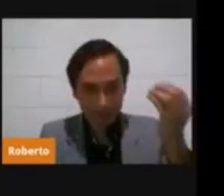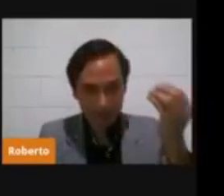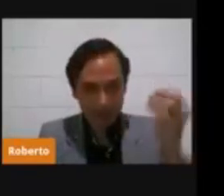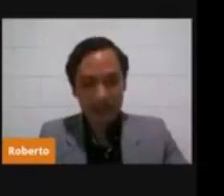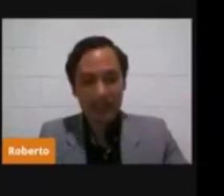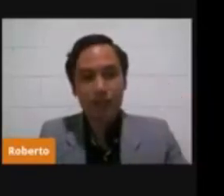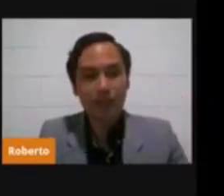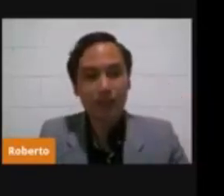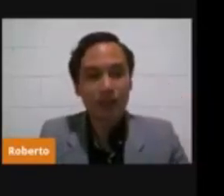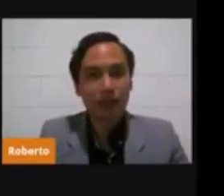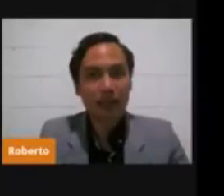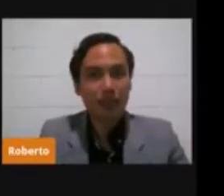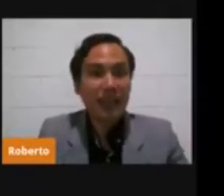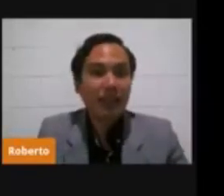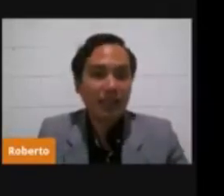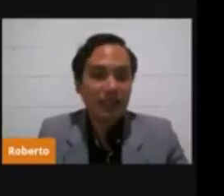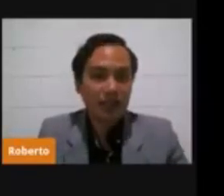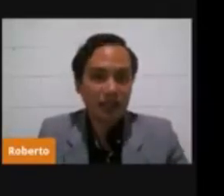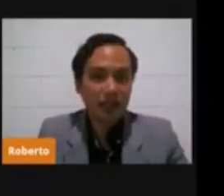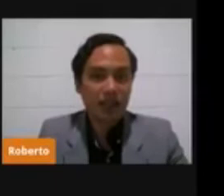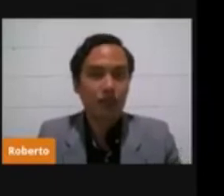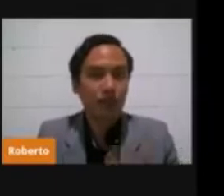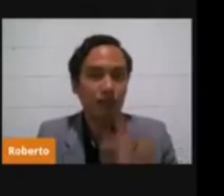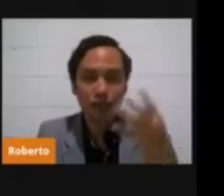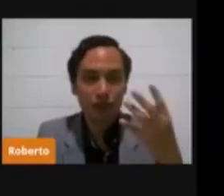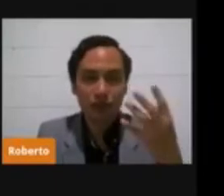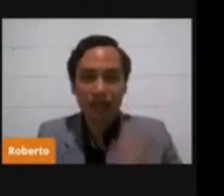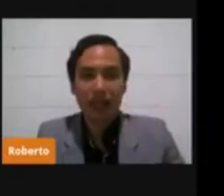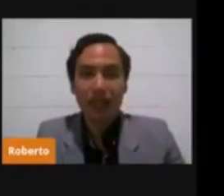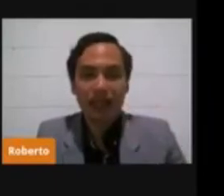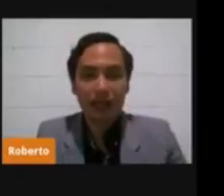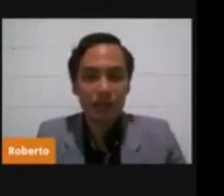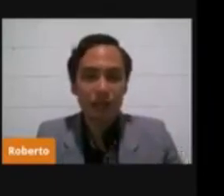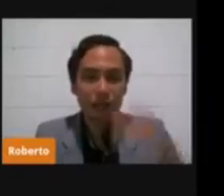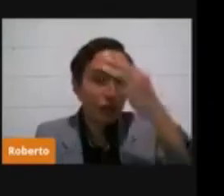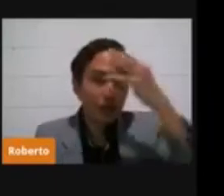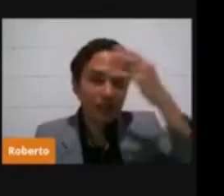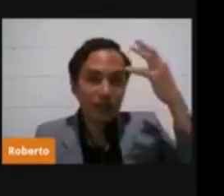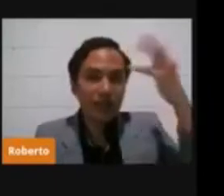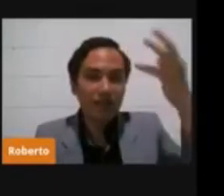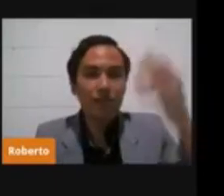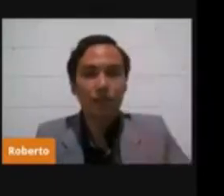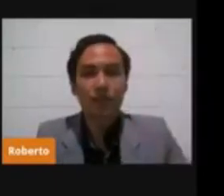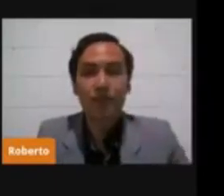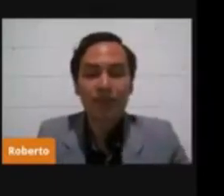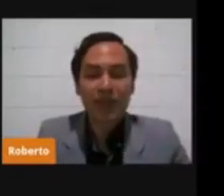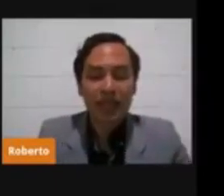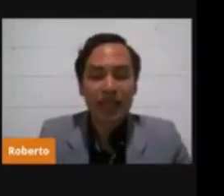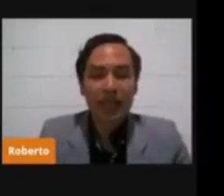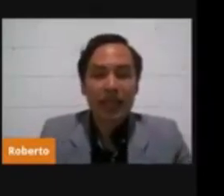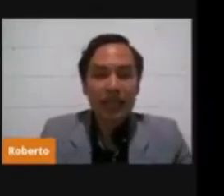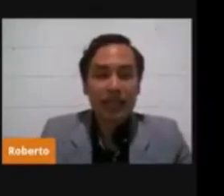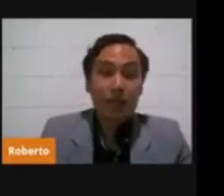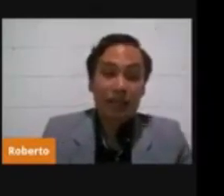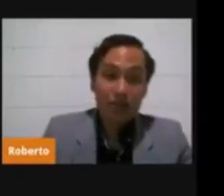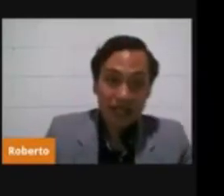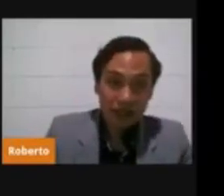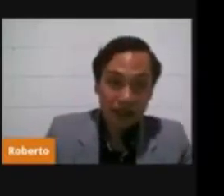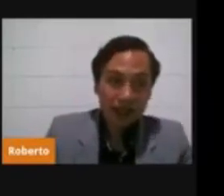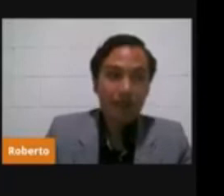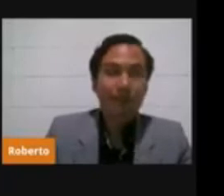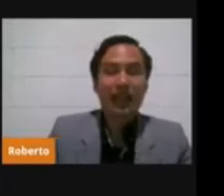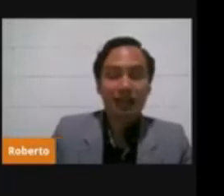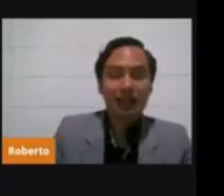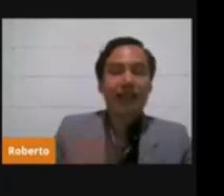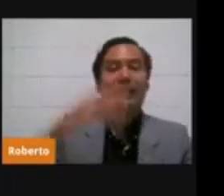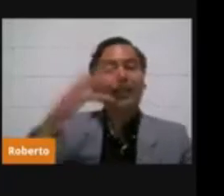enfoque estamos viendo a esas personas, cómo nosotros, cómo concebimos. Y las personas